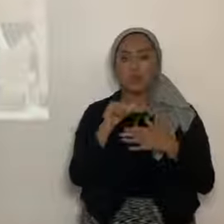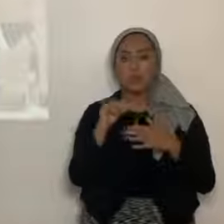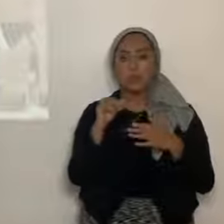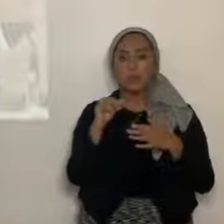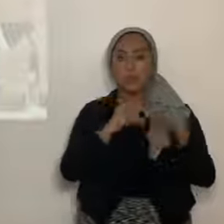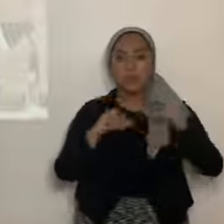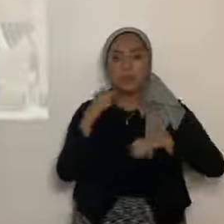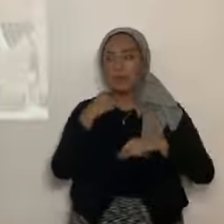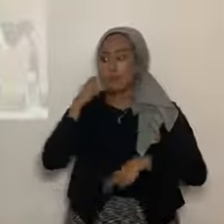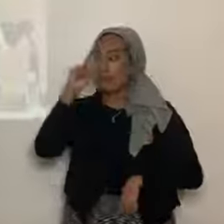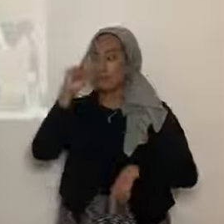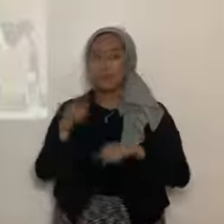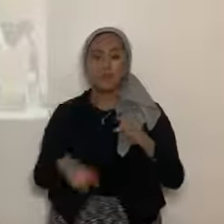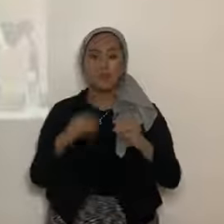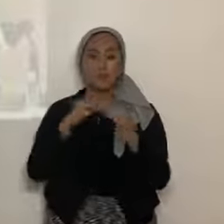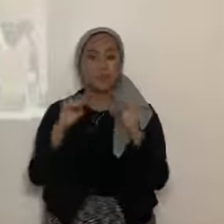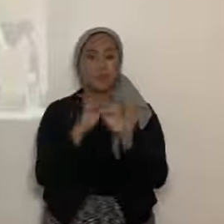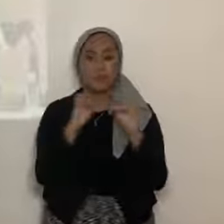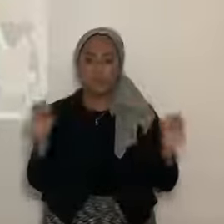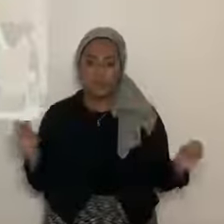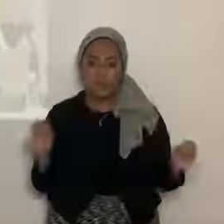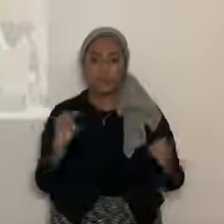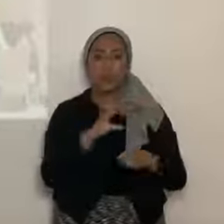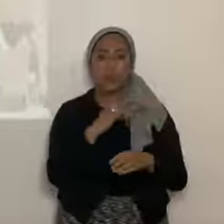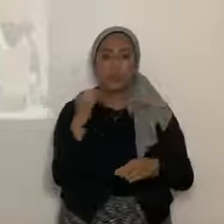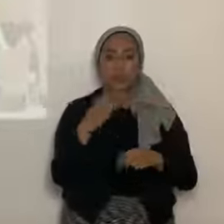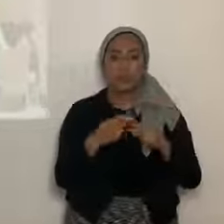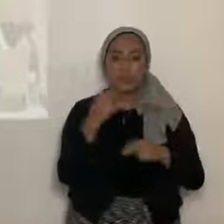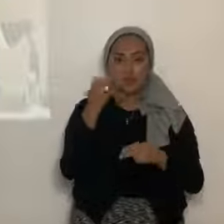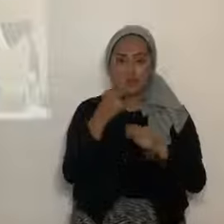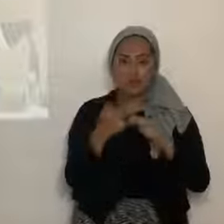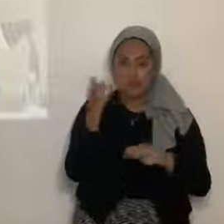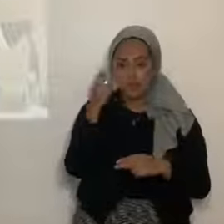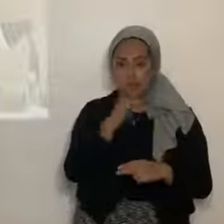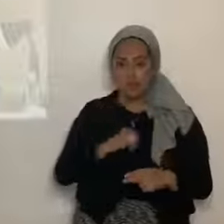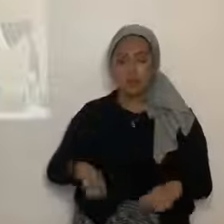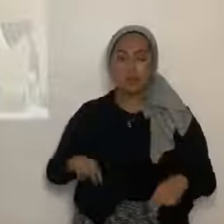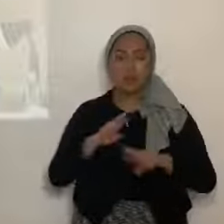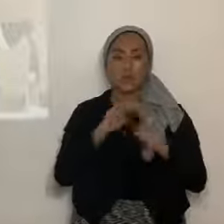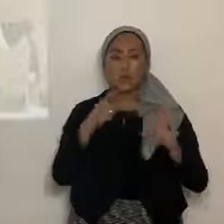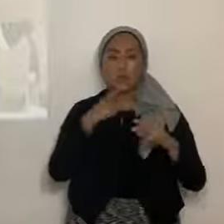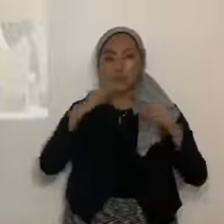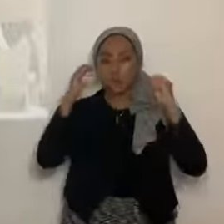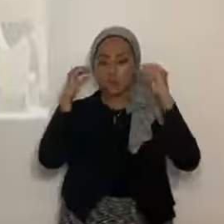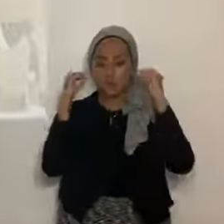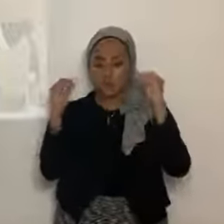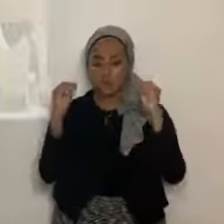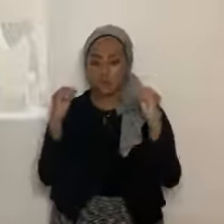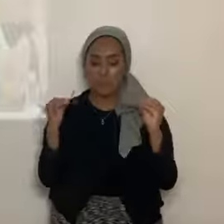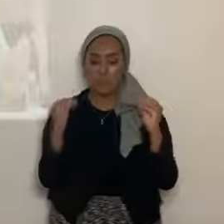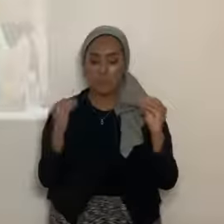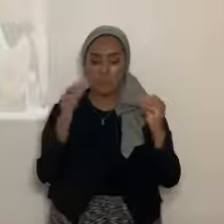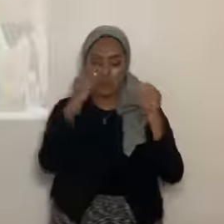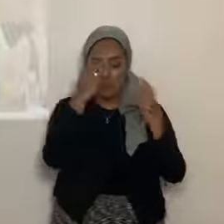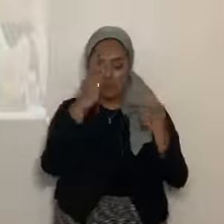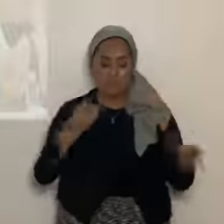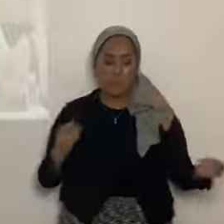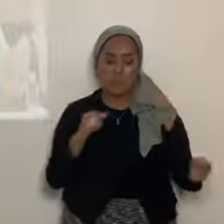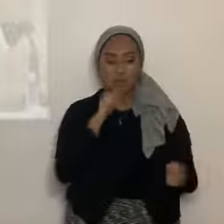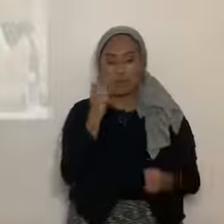nada. Y en el nombre de Yahshua Mashiach. Y ya dije que ministrar sanidad no es nada más decir poner las manos